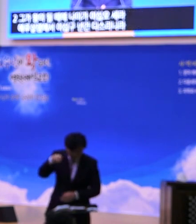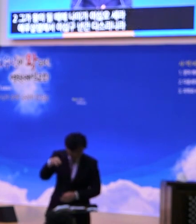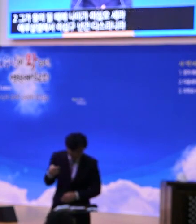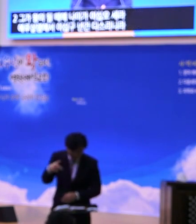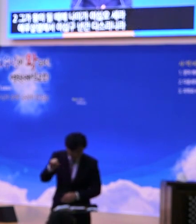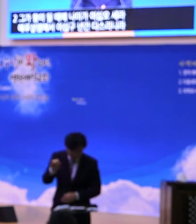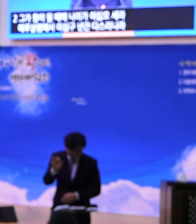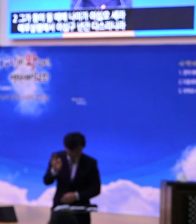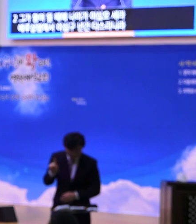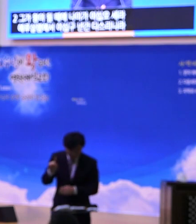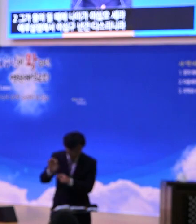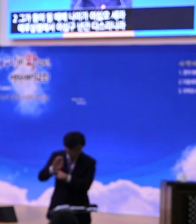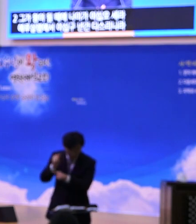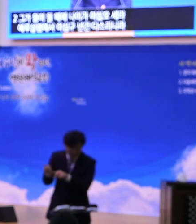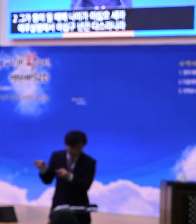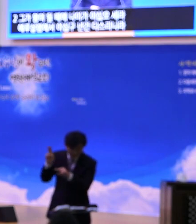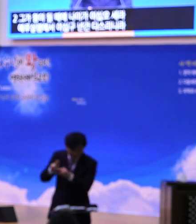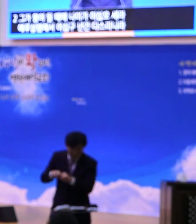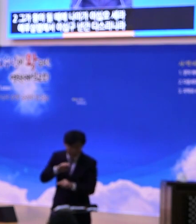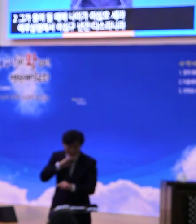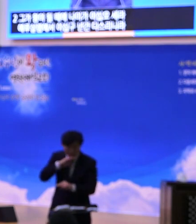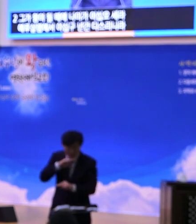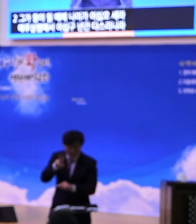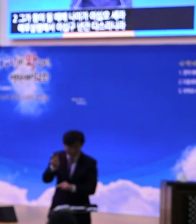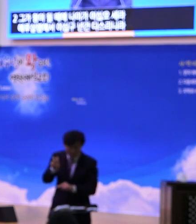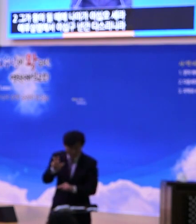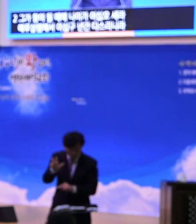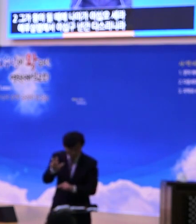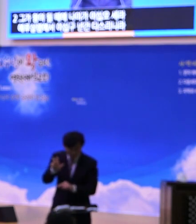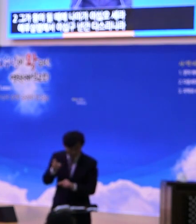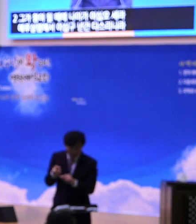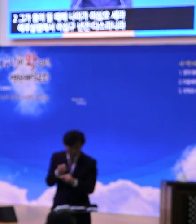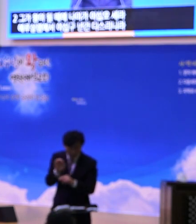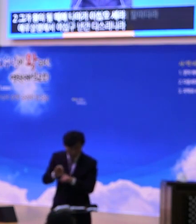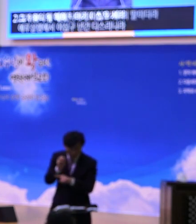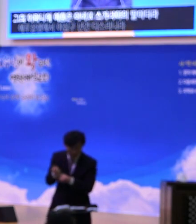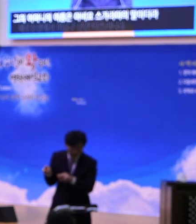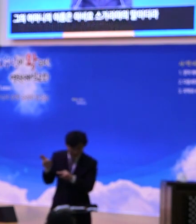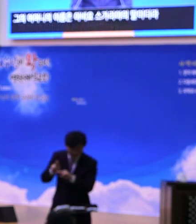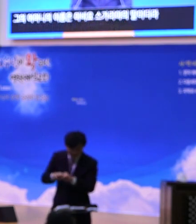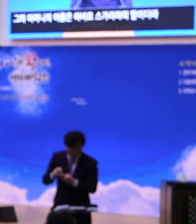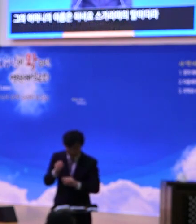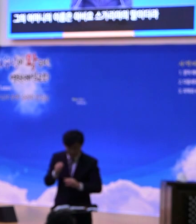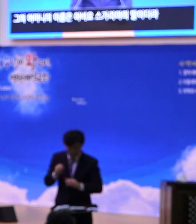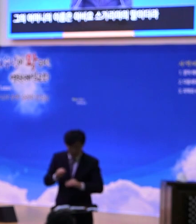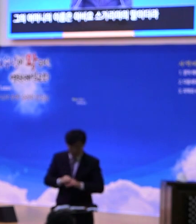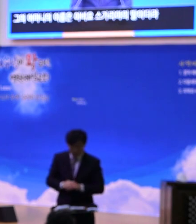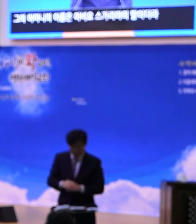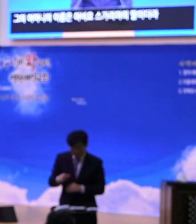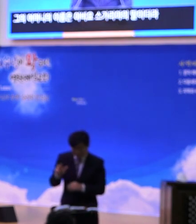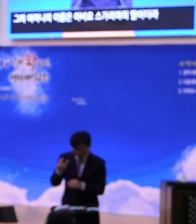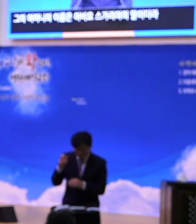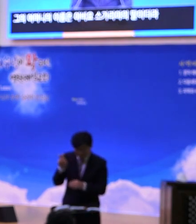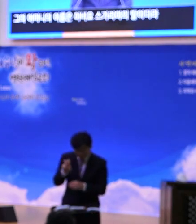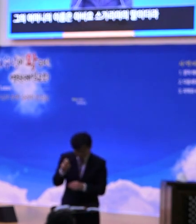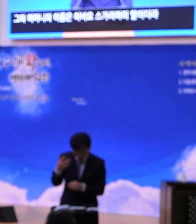될 때 나이가 25세라 예루살렘에서 29년간 다스리니라. 그의 어머니의 이름은